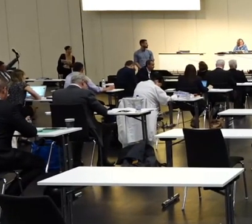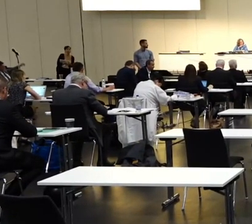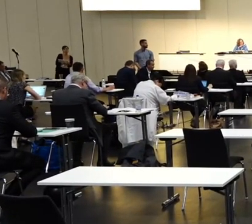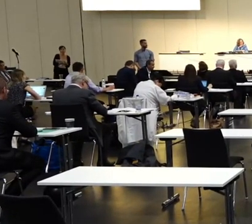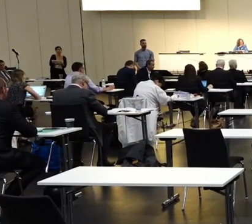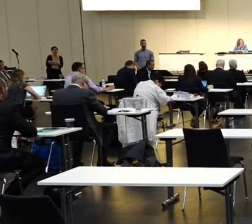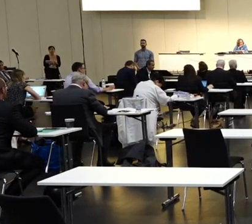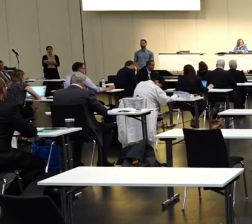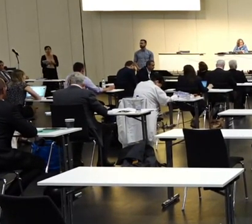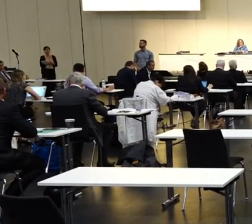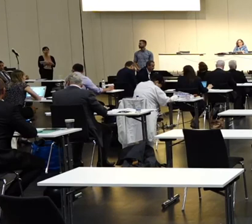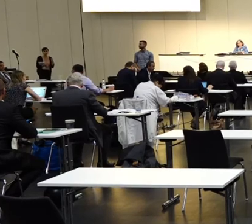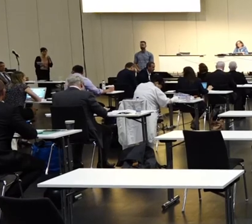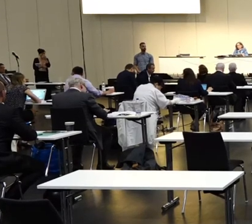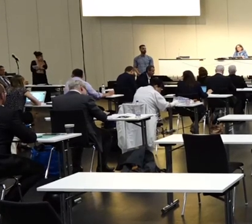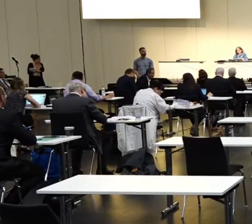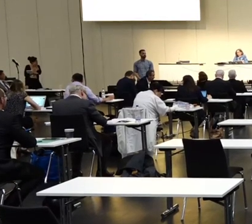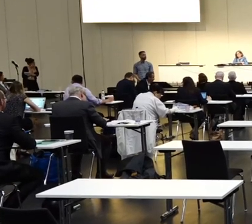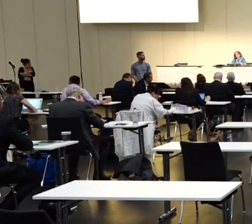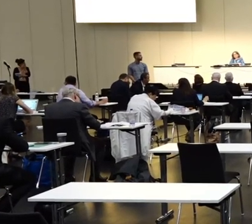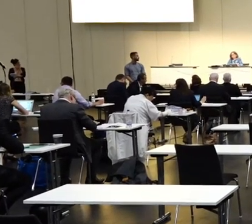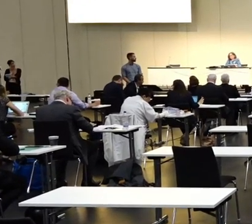Und Stimmenteilung.